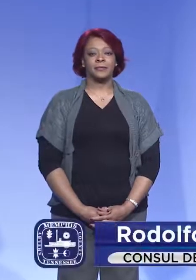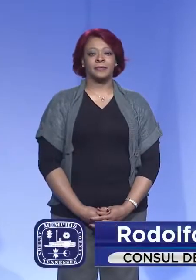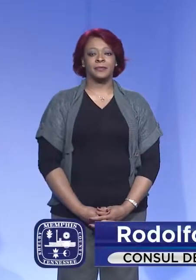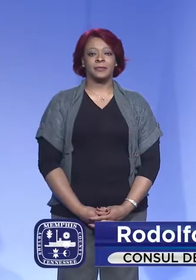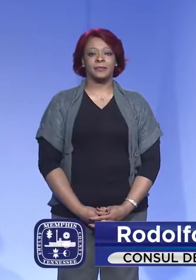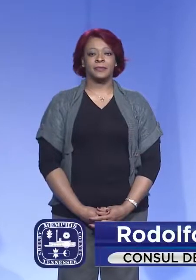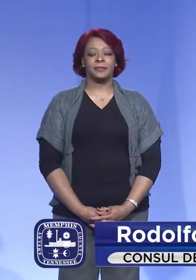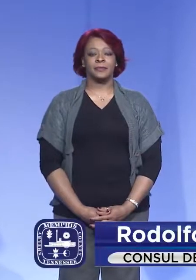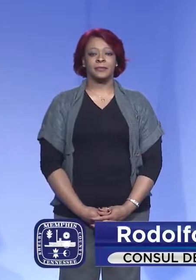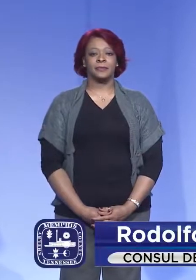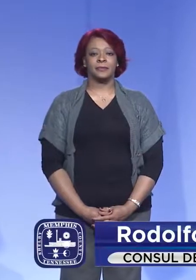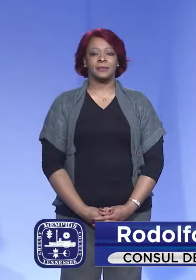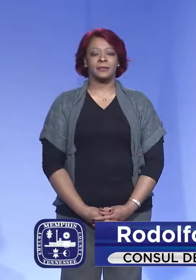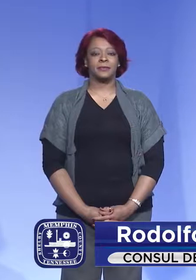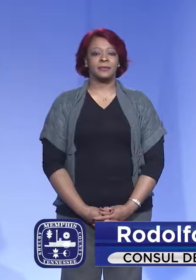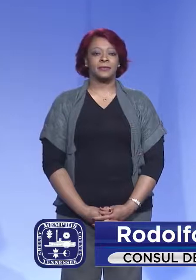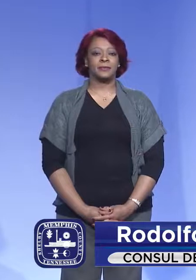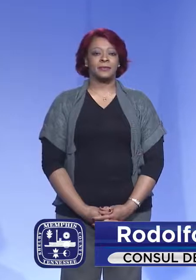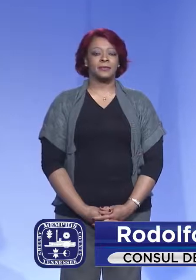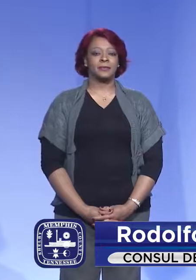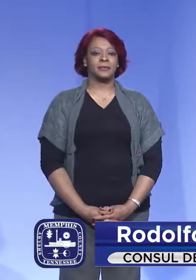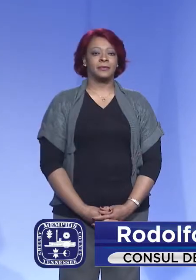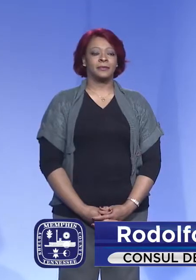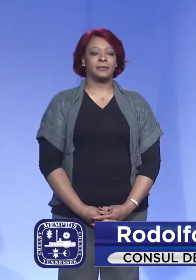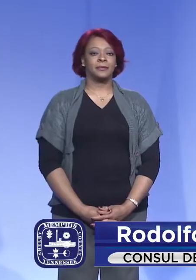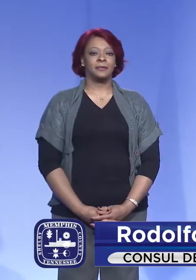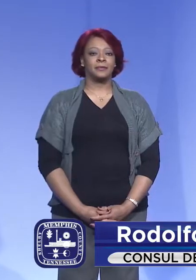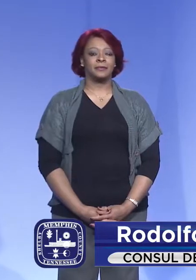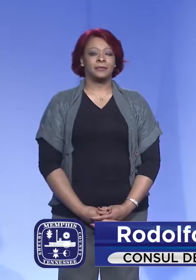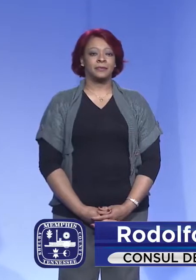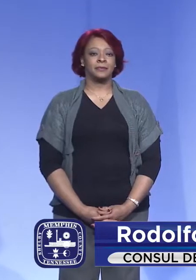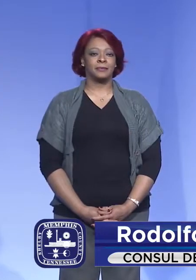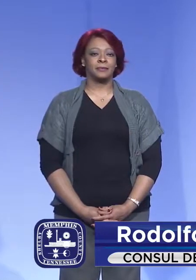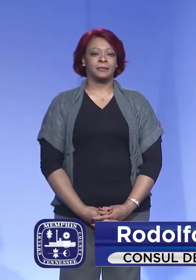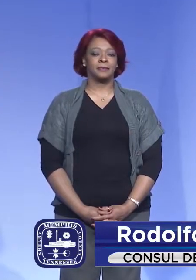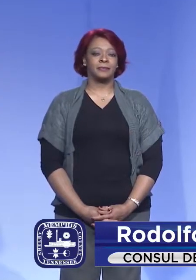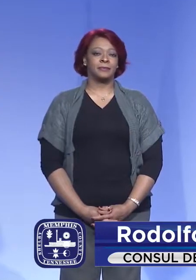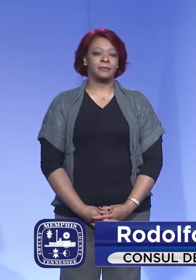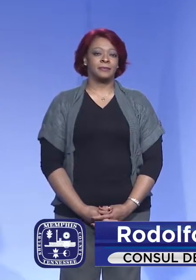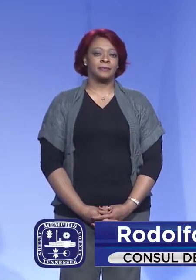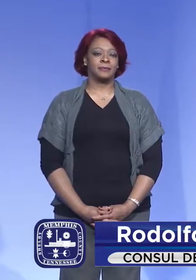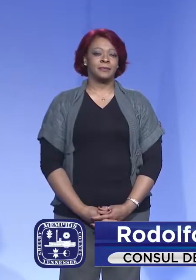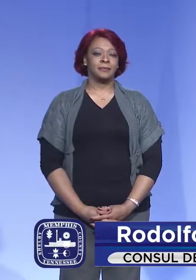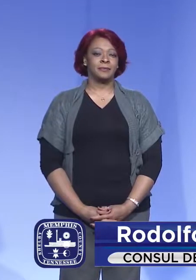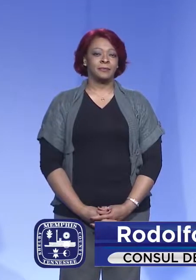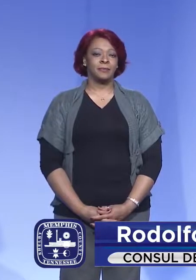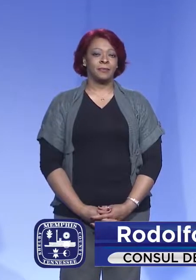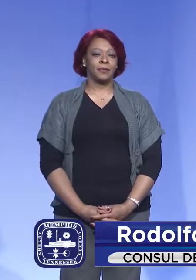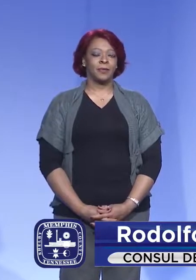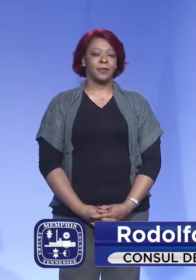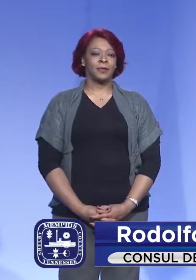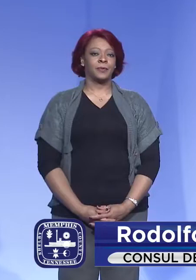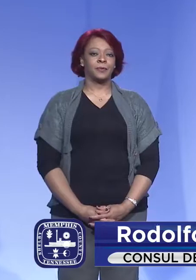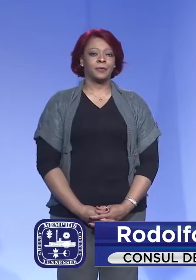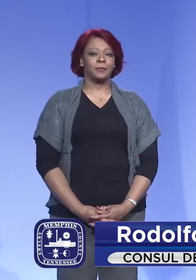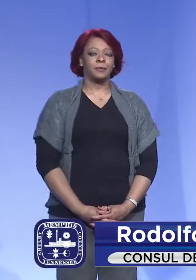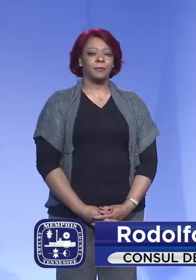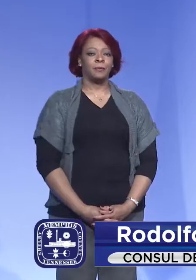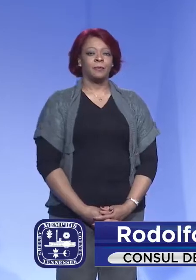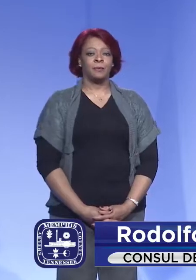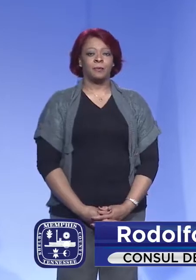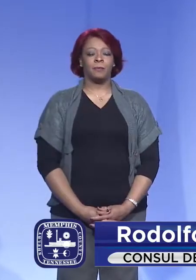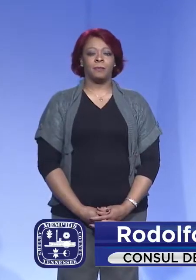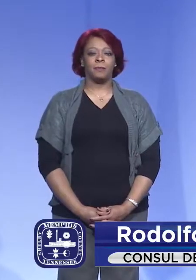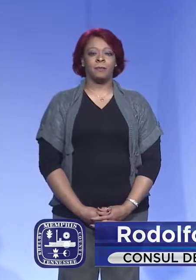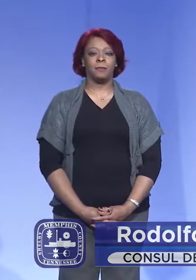señala expresamente que no importa el estado migratorio de ustedes para tener acceso igualitario a